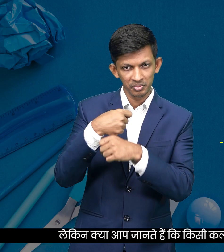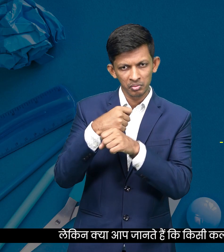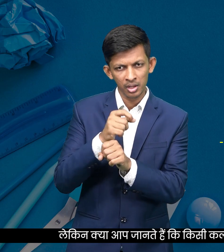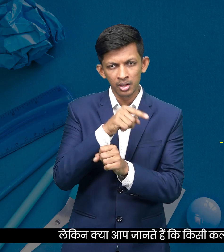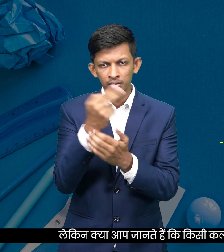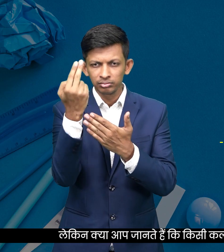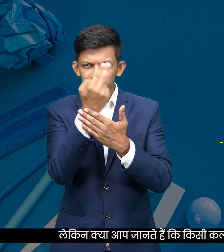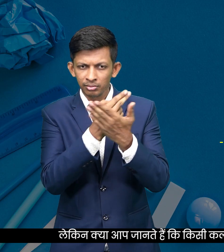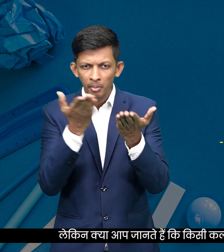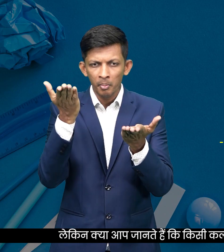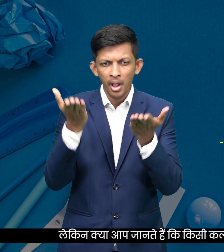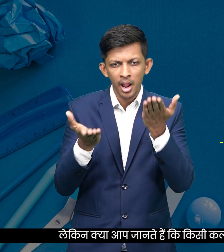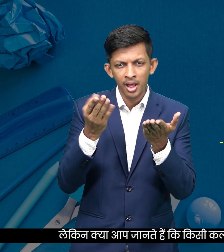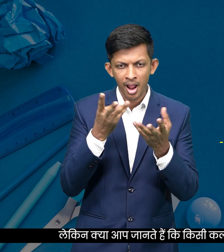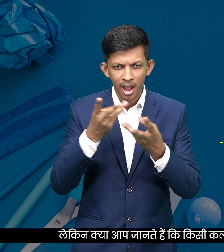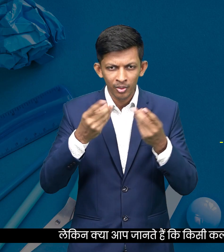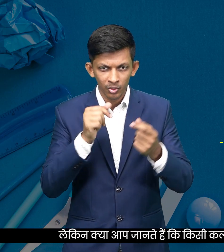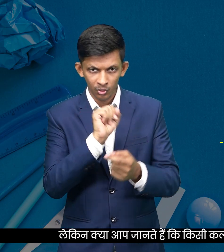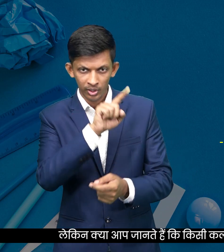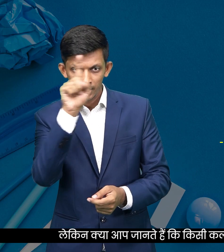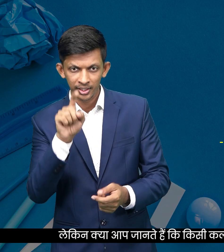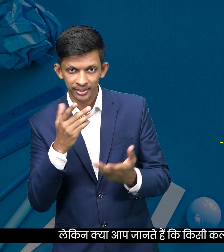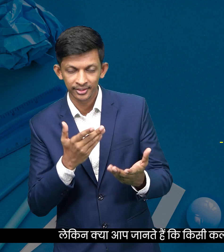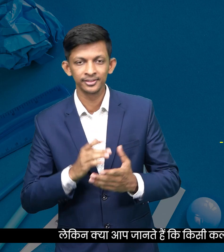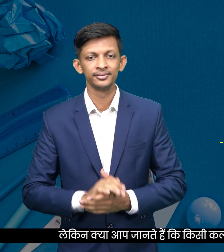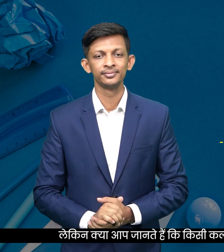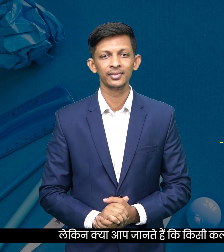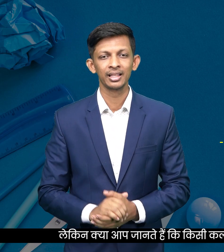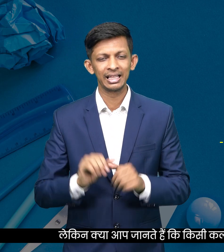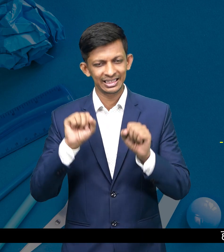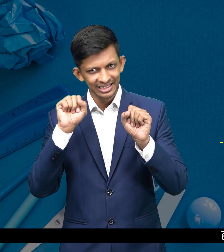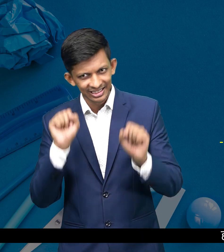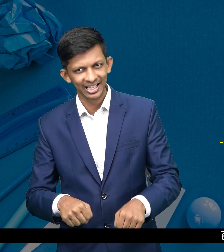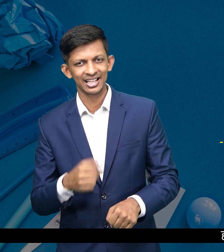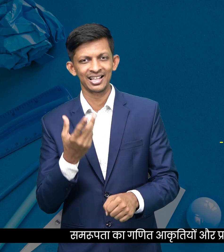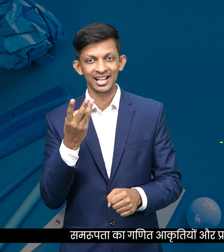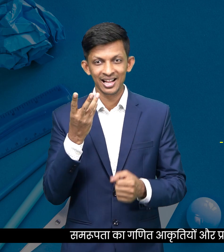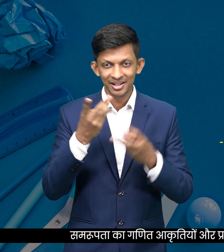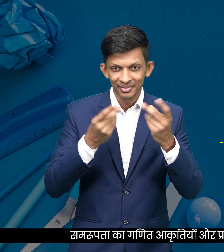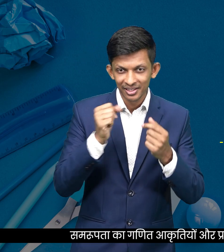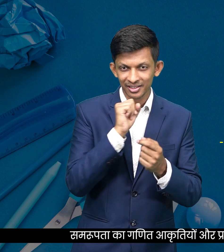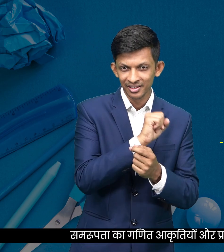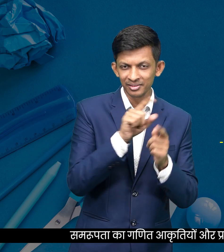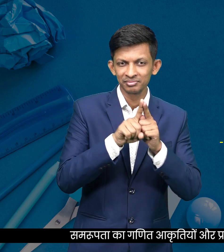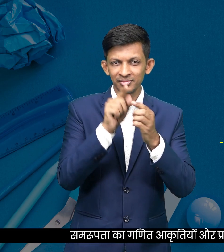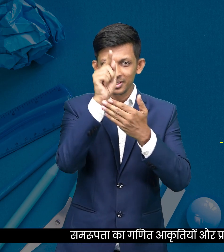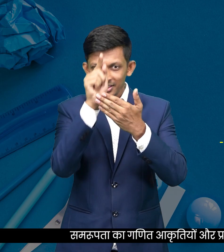किसी कलाकार की हर रचना गणित का संतुलन है? हाँ, समरूपता का गणित आकृतियों